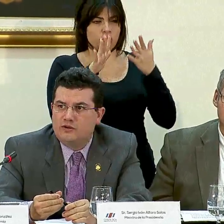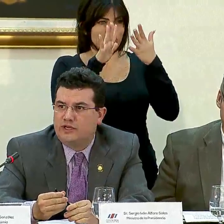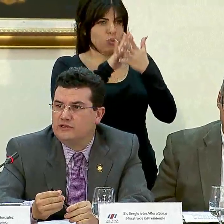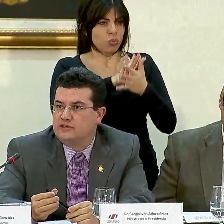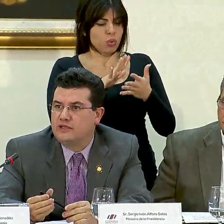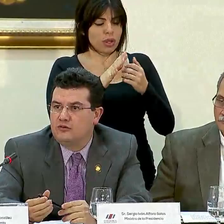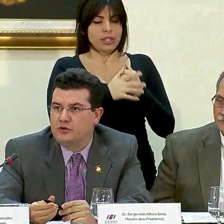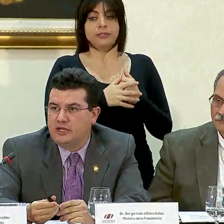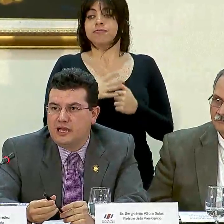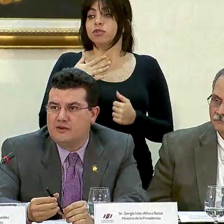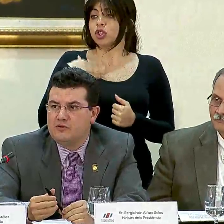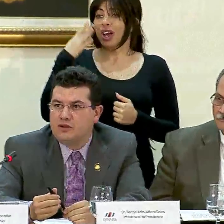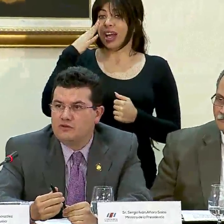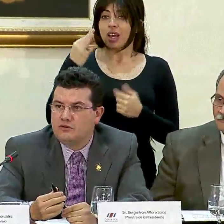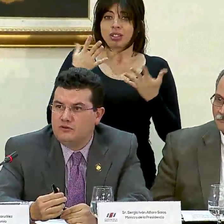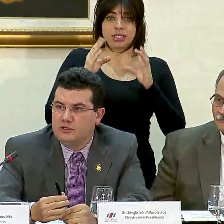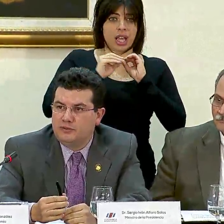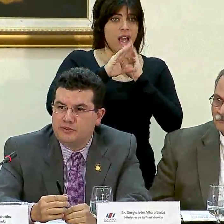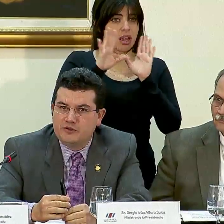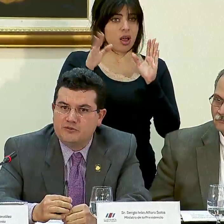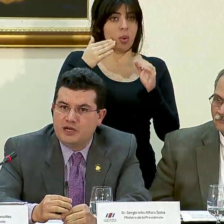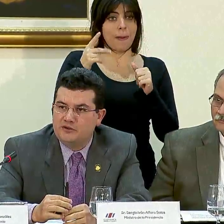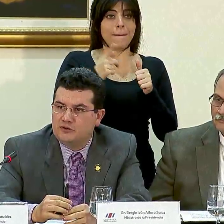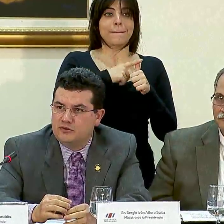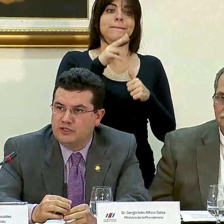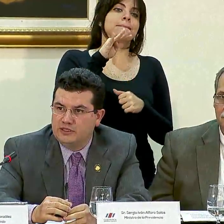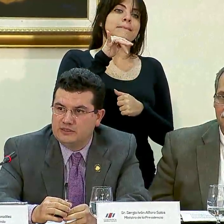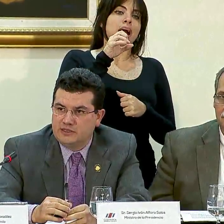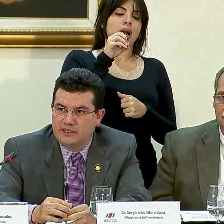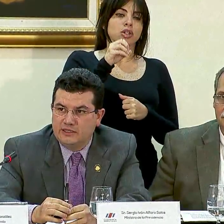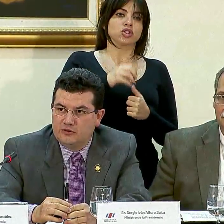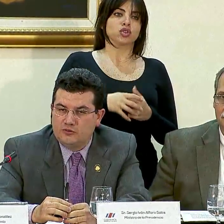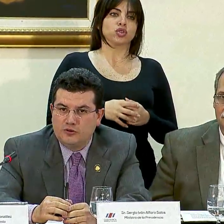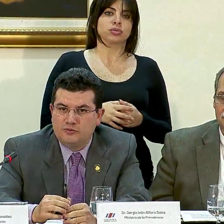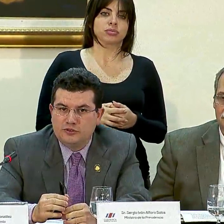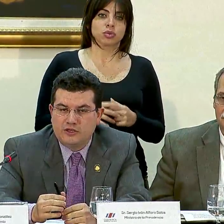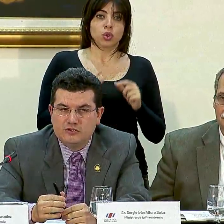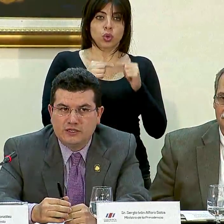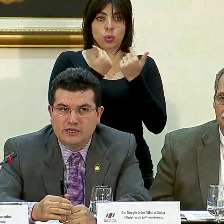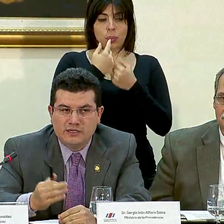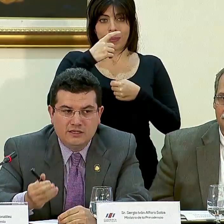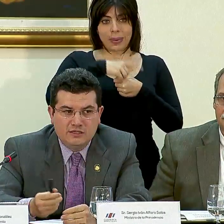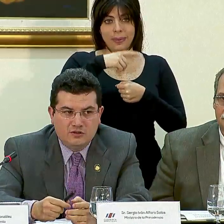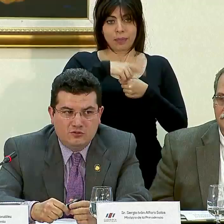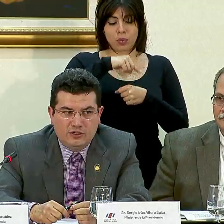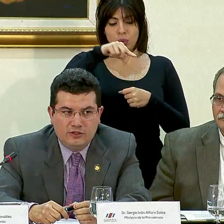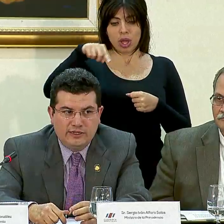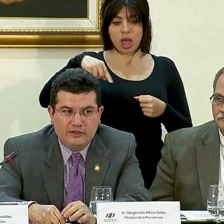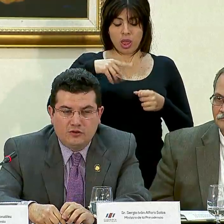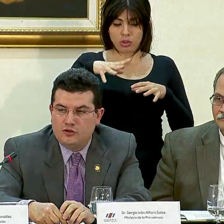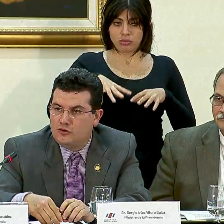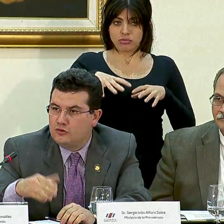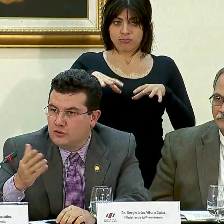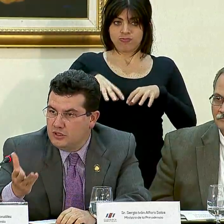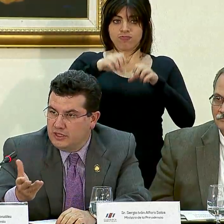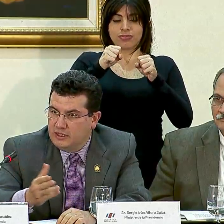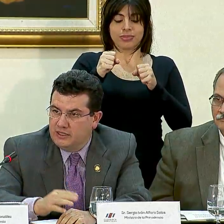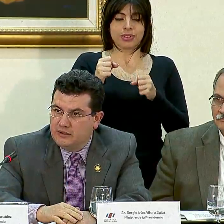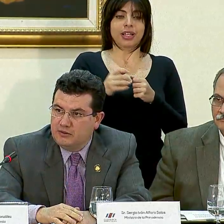Yo creo que quedó muy claro cuando el 1 de mayo el grupo de diputados que tomaron el